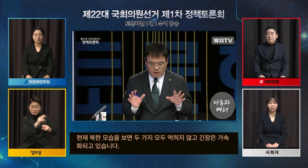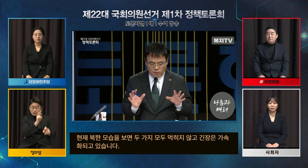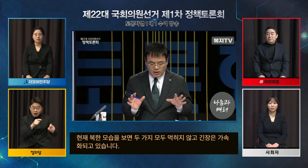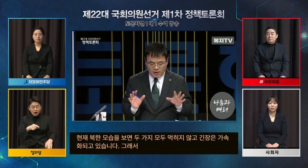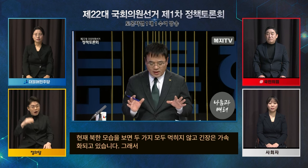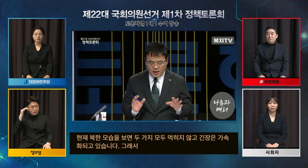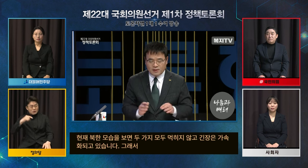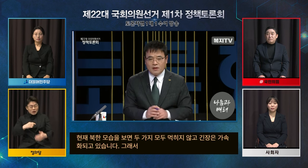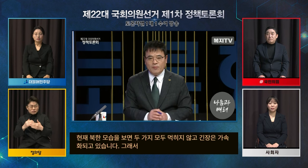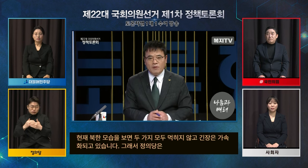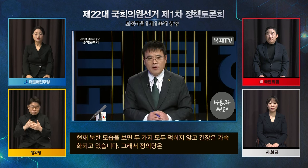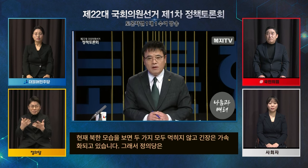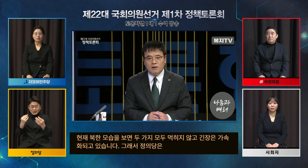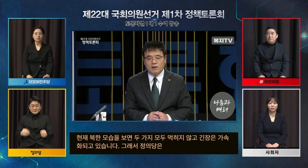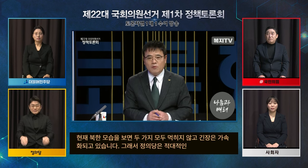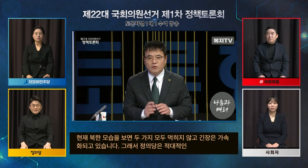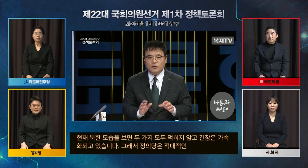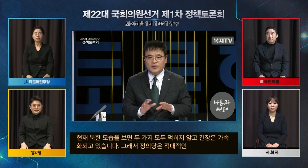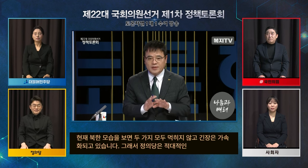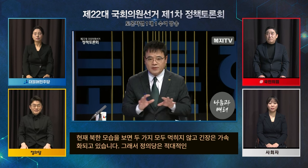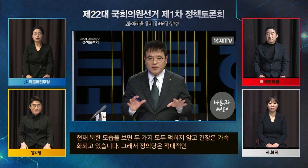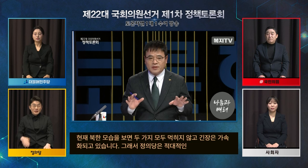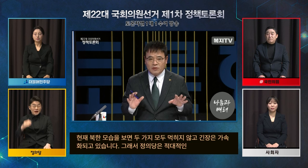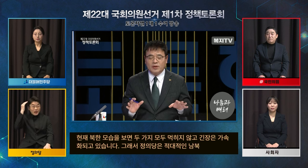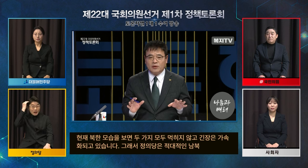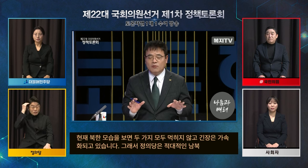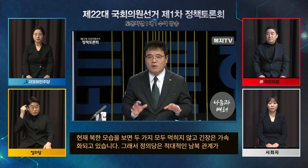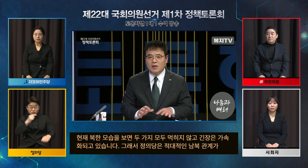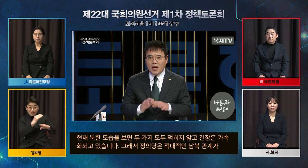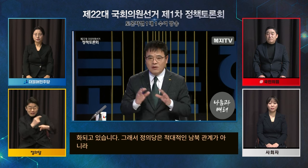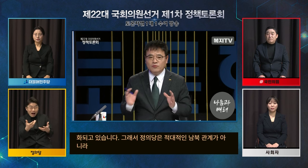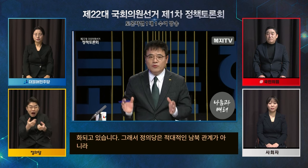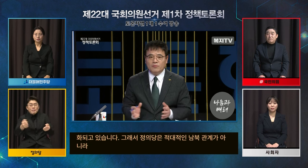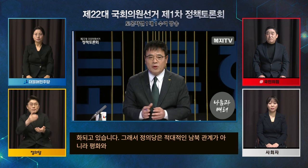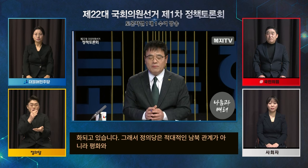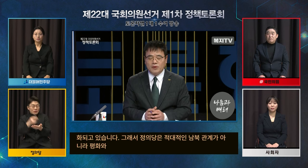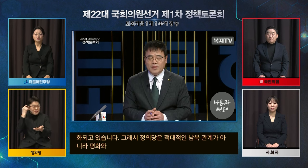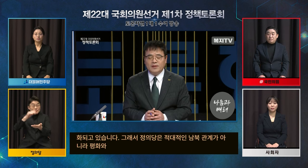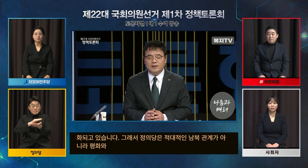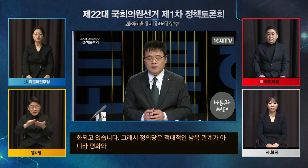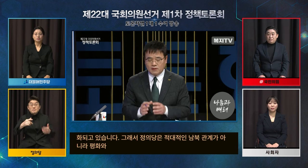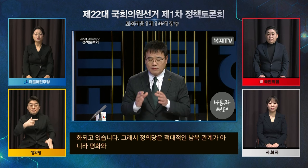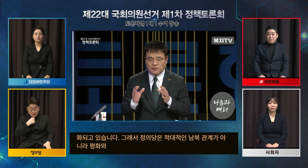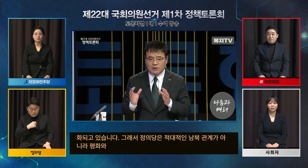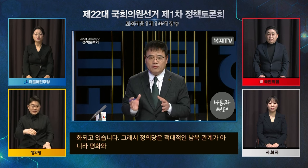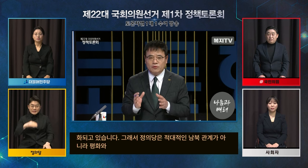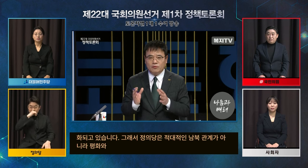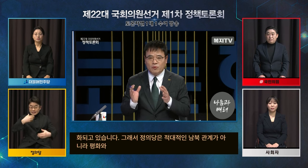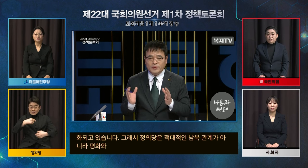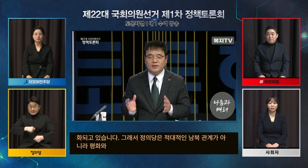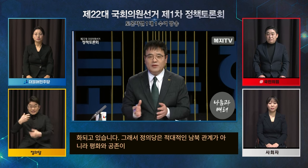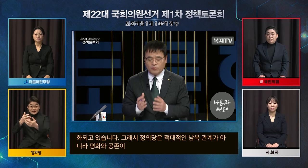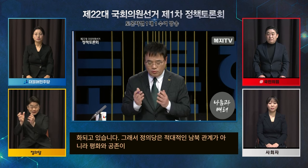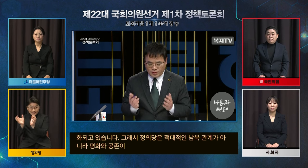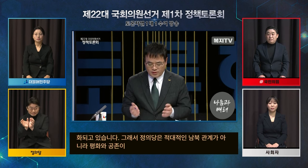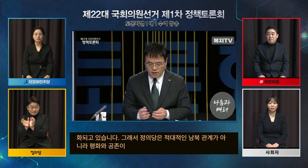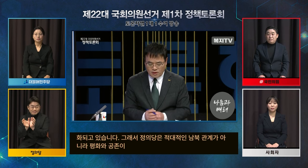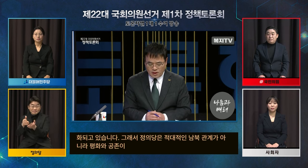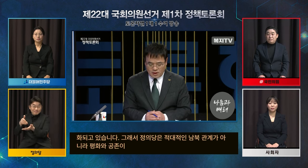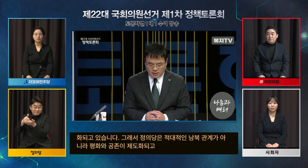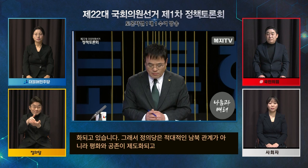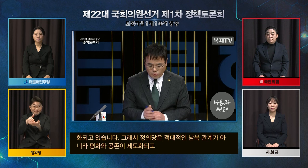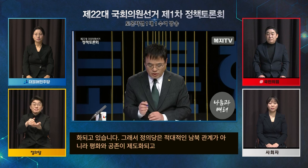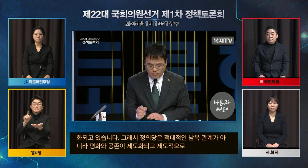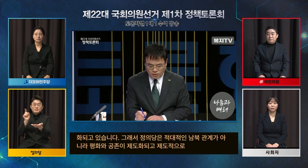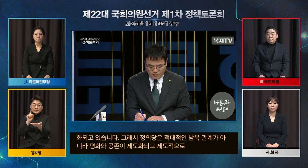어떤 남북 간의 관계가 아니라 평화와 공존이 일정하게 제도화되고 항구적으로 변화되는, 그러니까 제도적으로 보장되는 조건에서